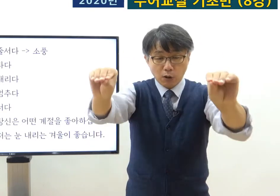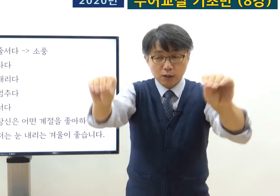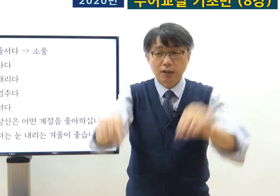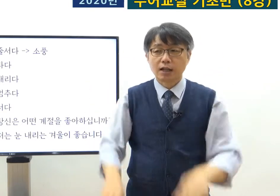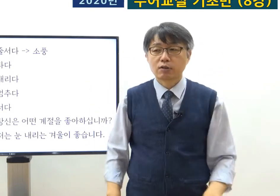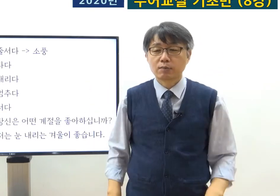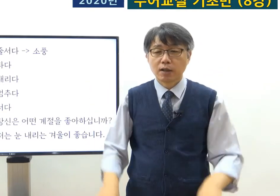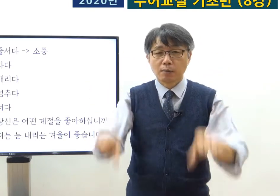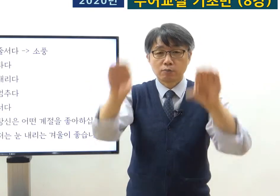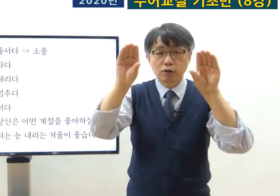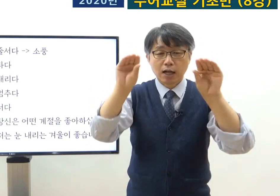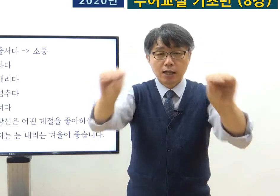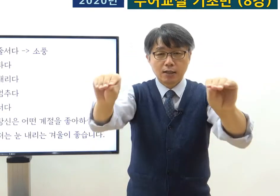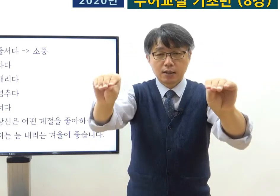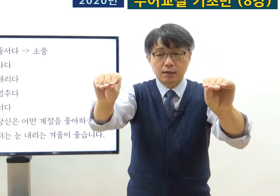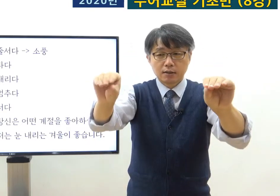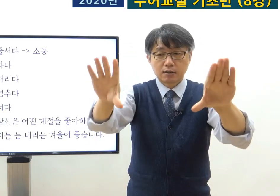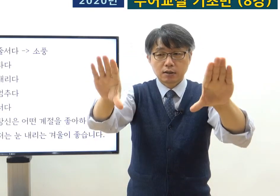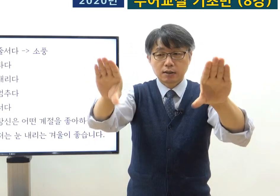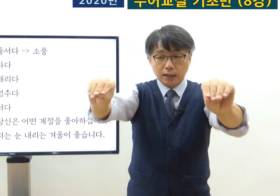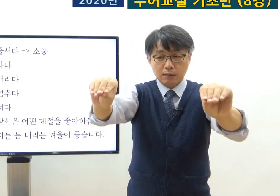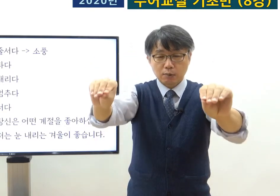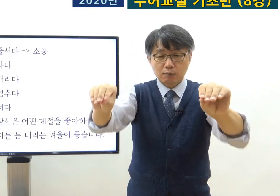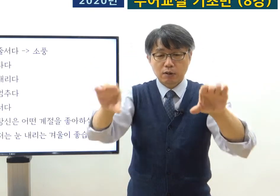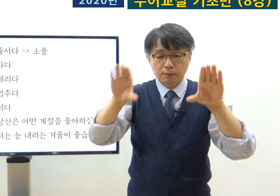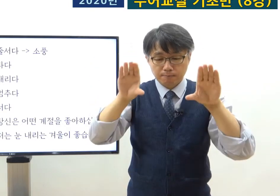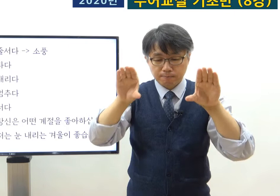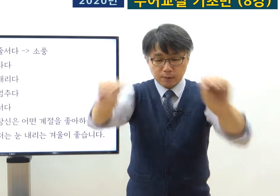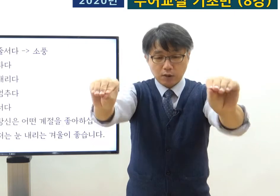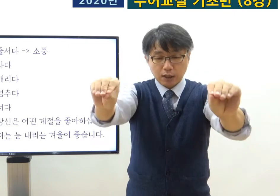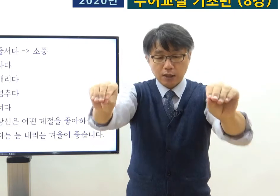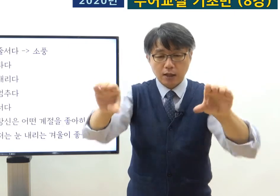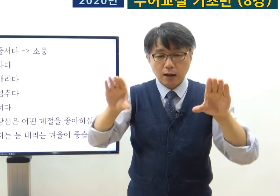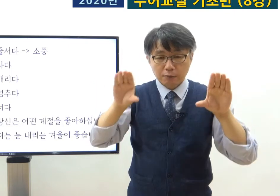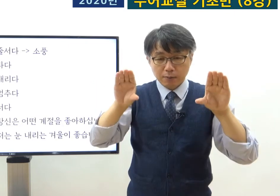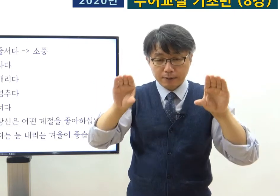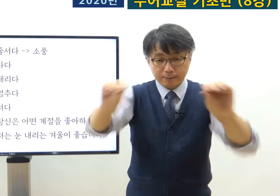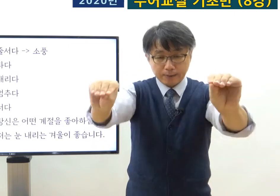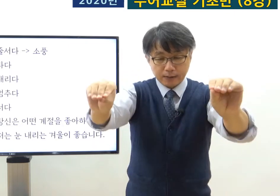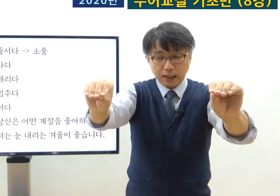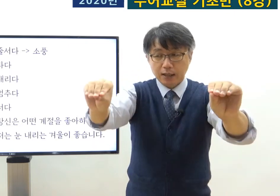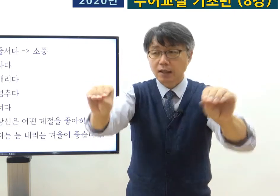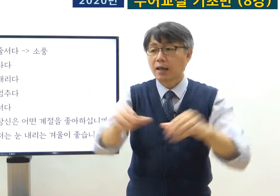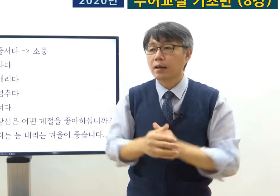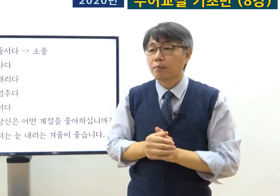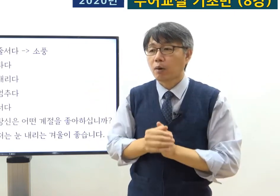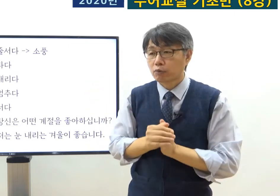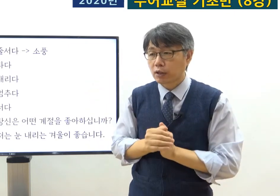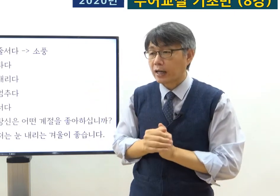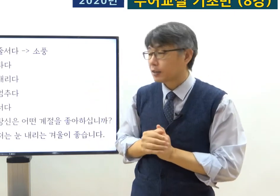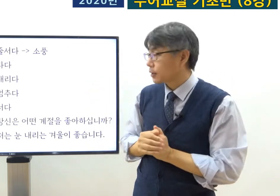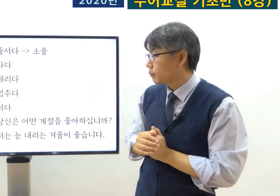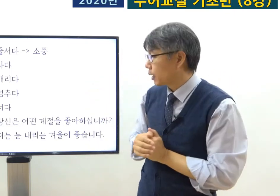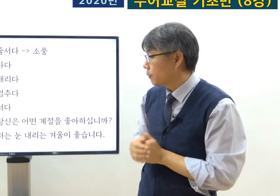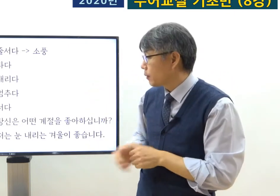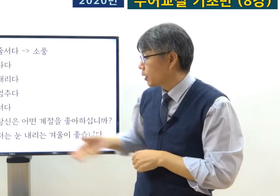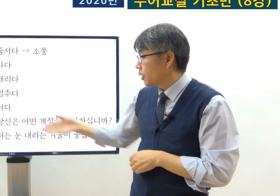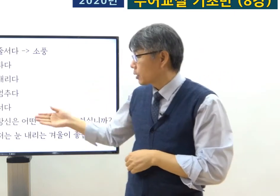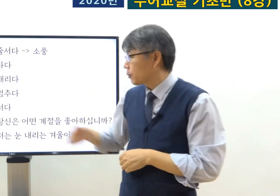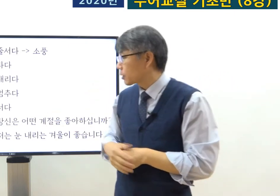이렇게 할 수 있습니다. 멈추다, 딱 이렇게 앞으로 가면서 딱 하는 게 멈추다 이런 뜻입니다. 그 다음에